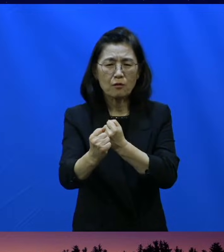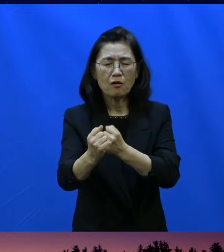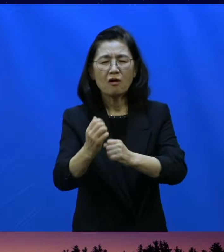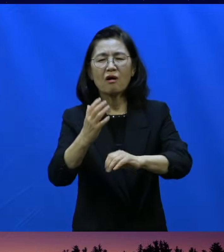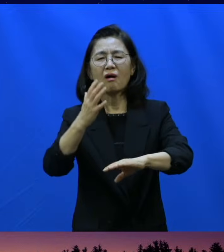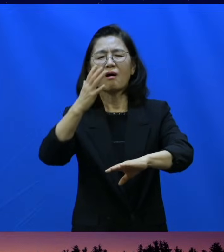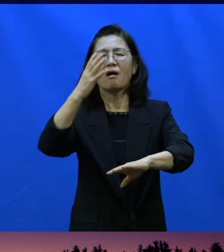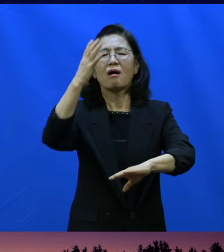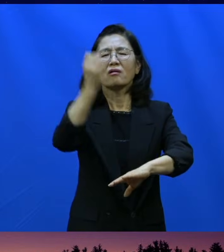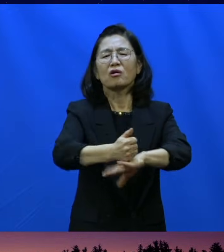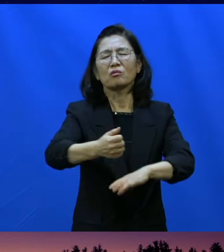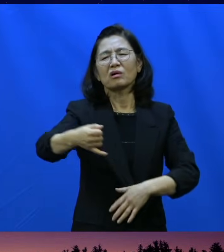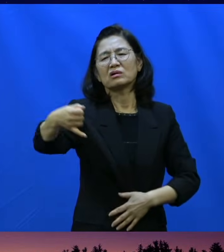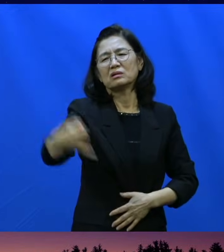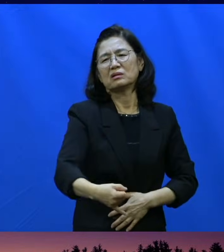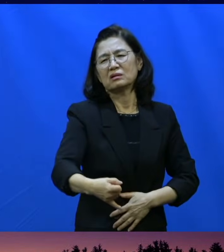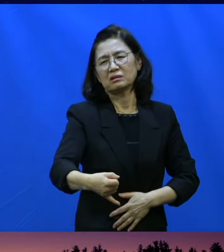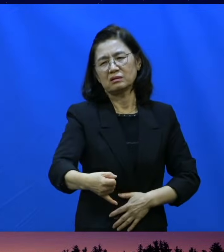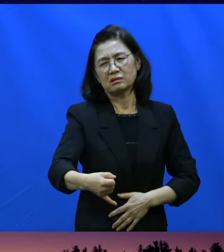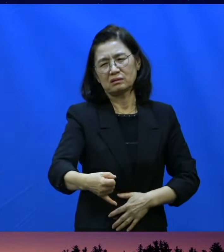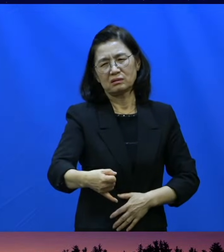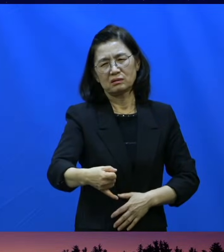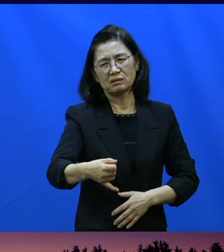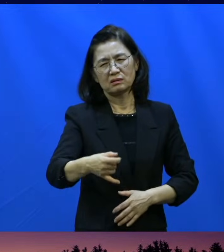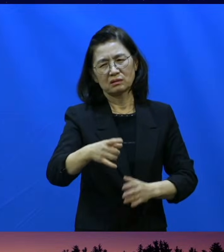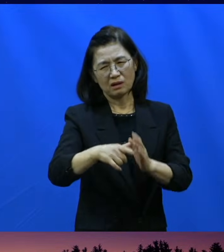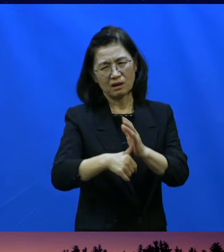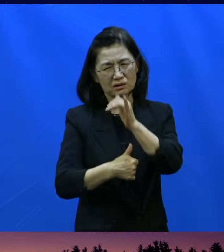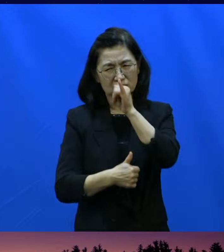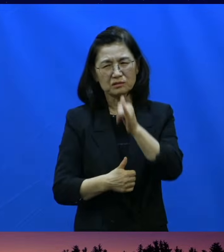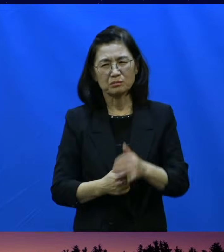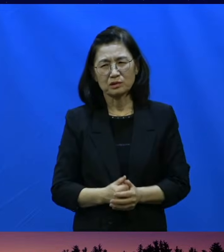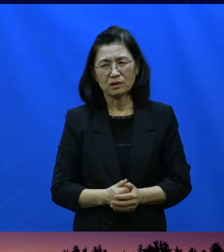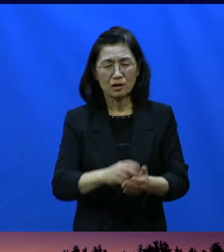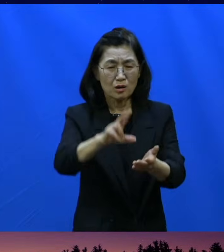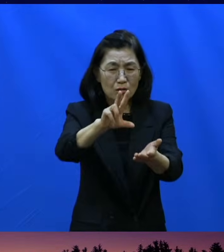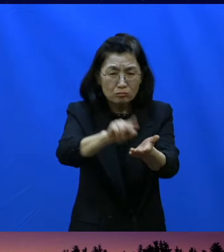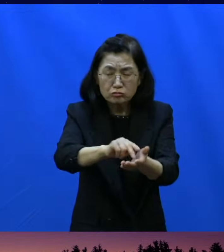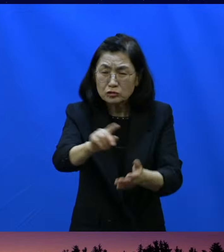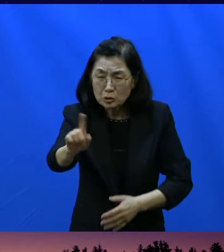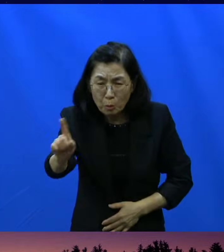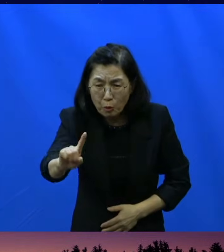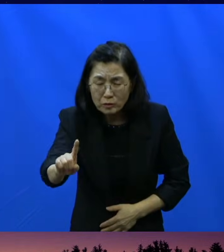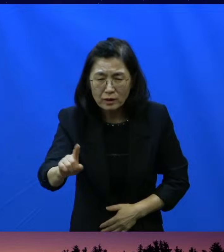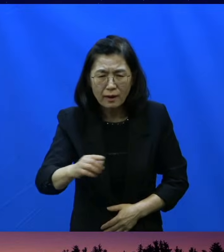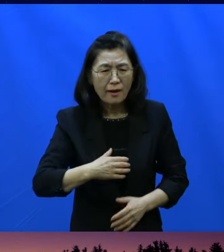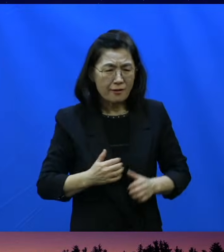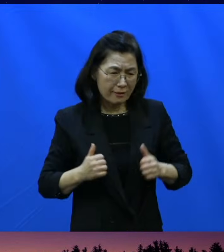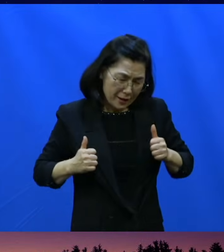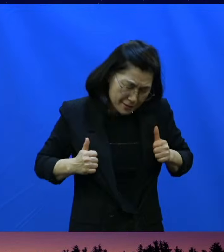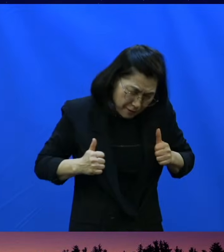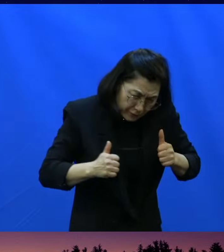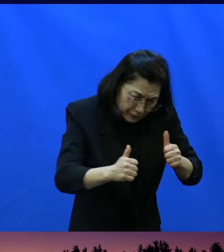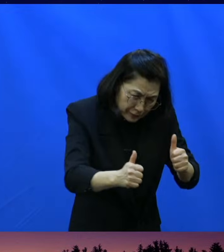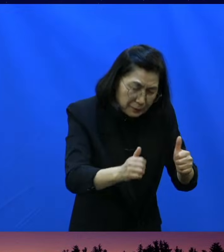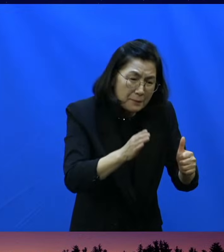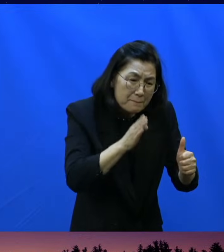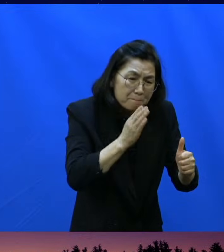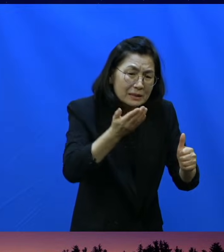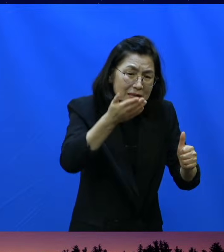근데 결과가 너무 초라해요. 무엇이 문제죠? 하나님에게 맡겨야 할 것을 내가 하려고 했기 때문에.